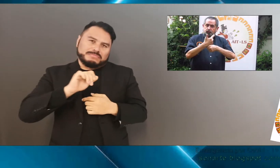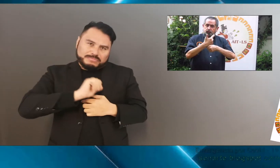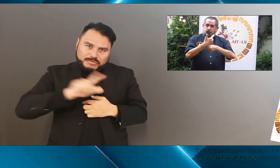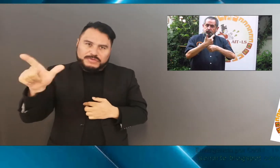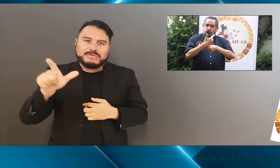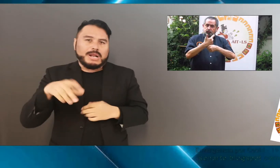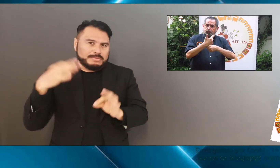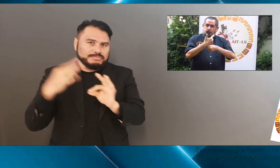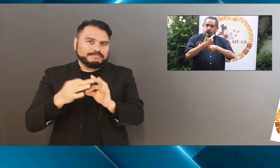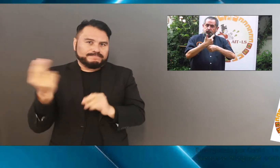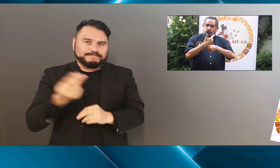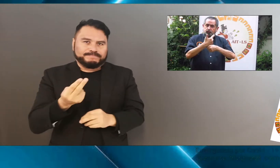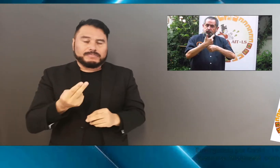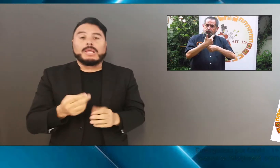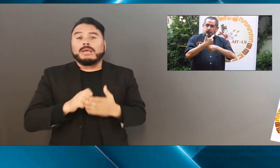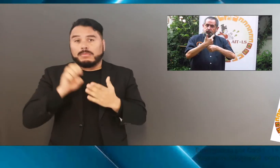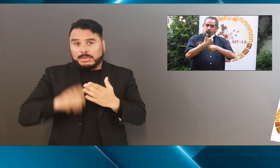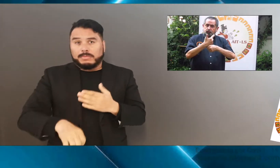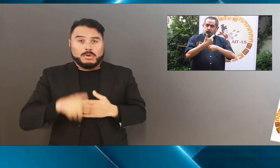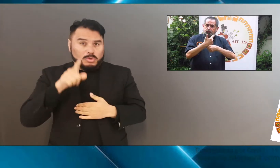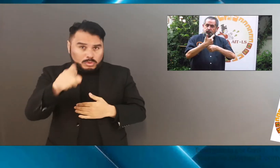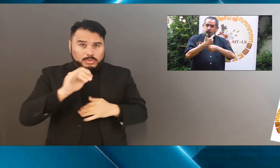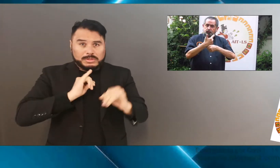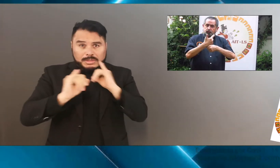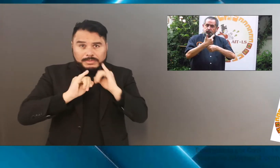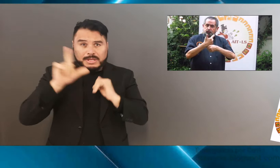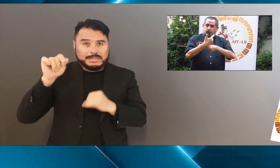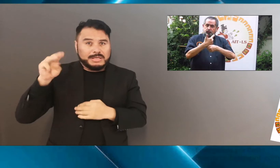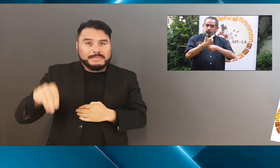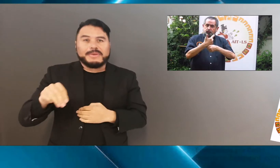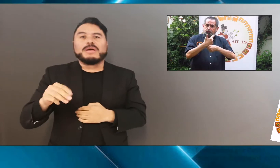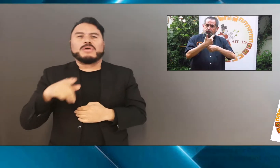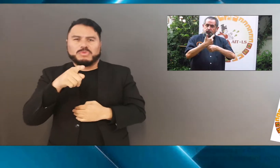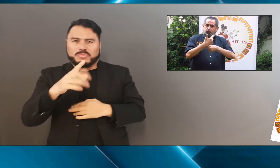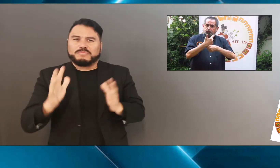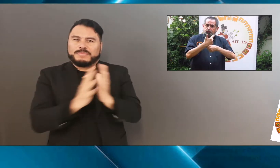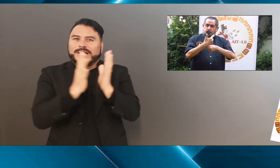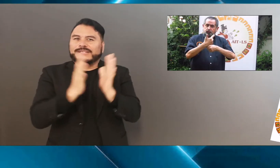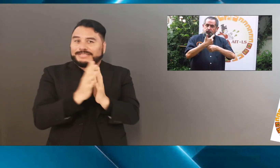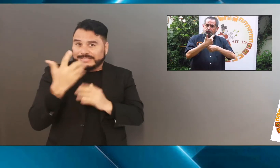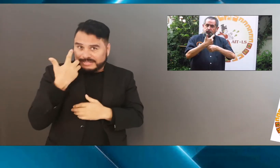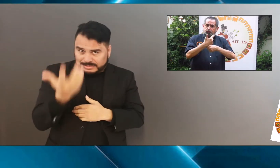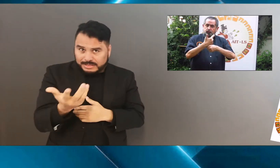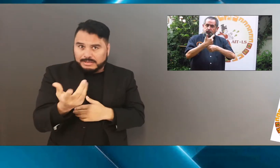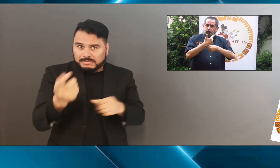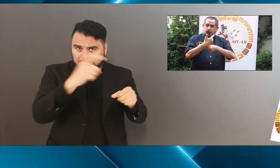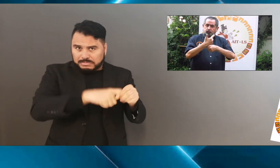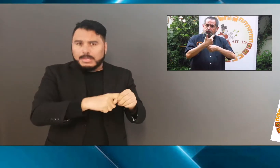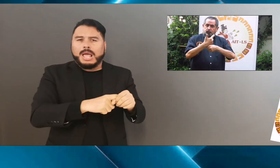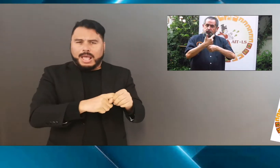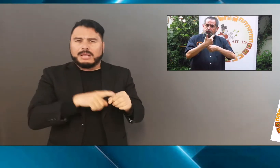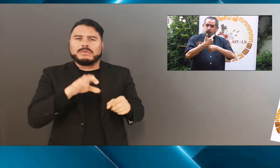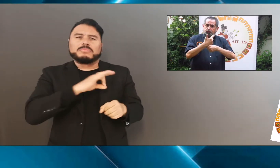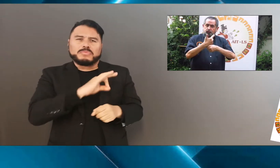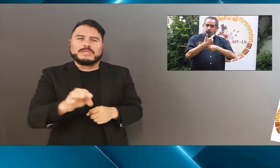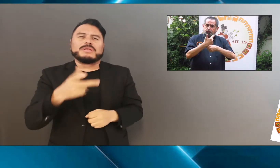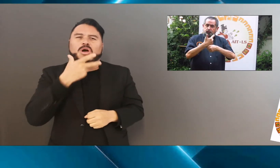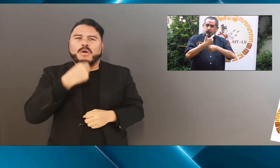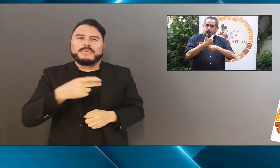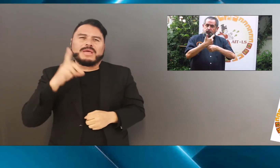tengan un perfil profesional. Si eres un intérprete de lengua de señas y te gustaría formar parte de este listado, ponte en contacto con